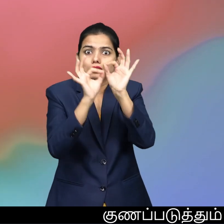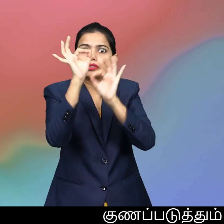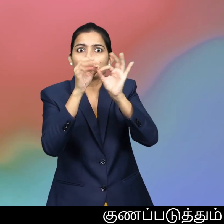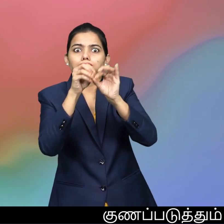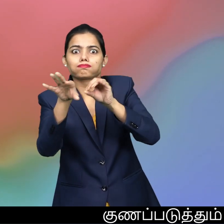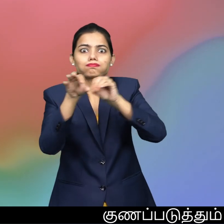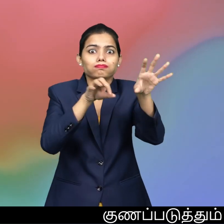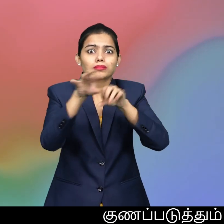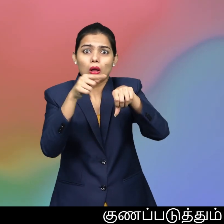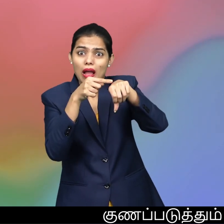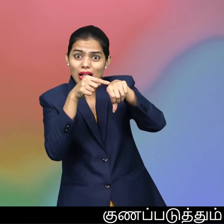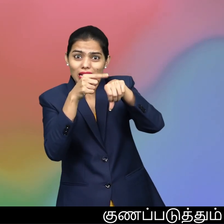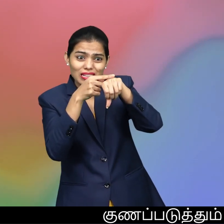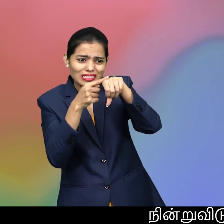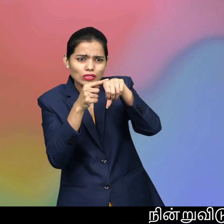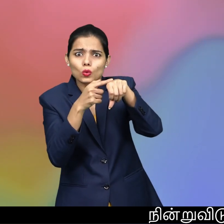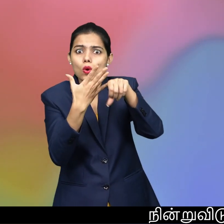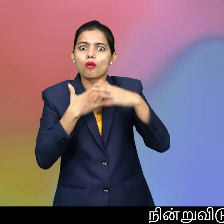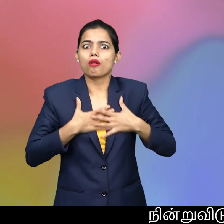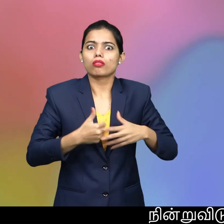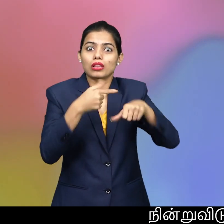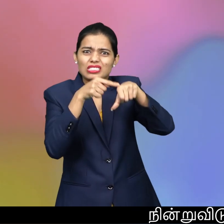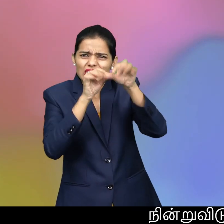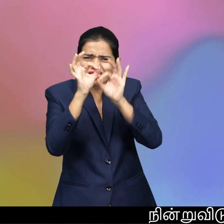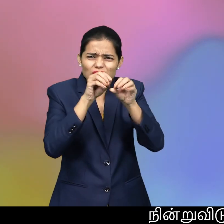குணப்படுத்தும் போது உயிரணு பிரிவு நின்று விடுகிறது. ஆனால்